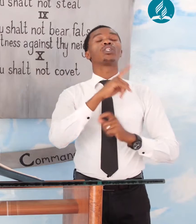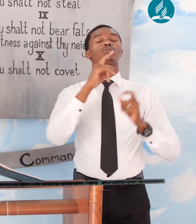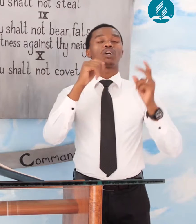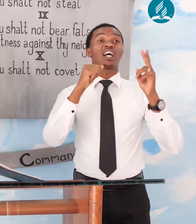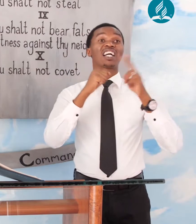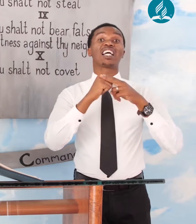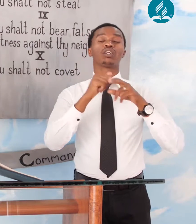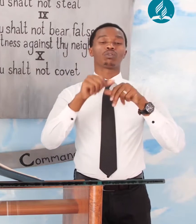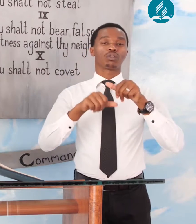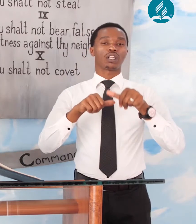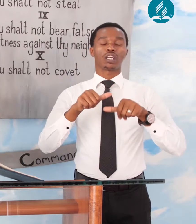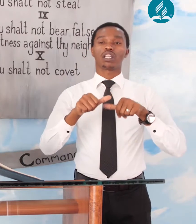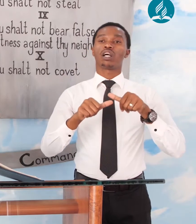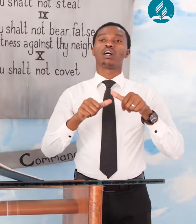ukwezi